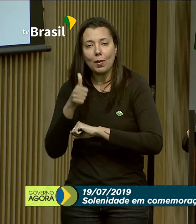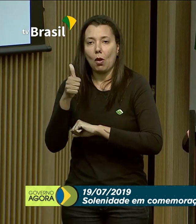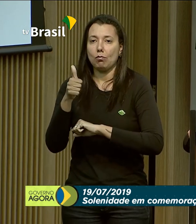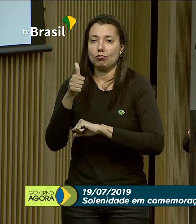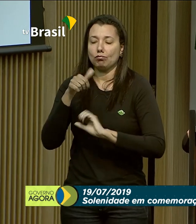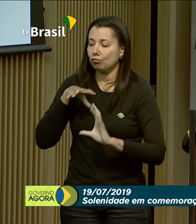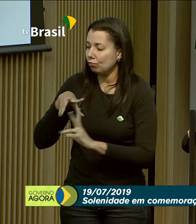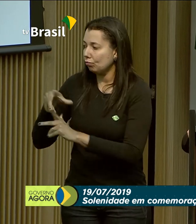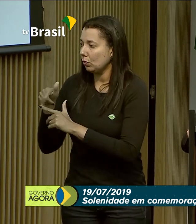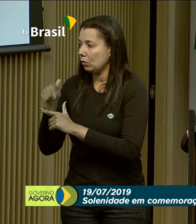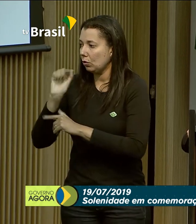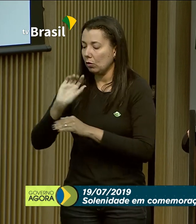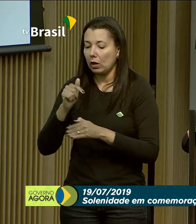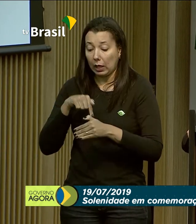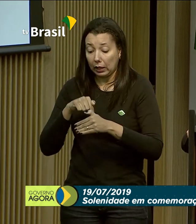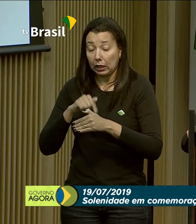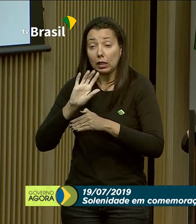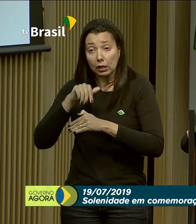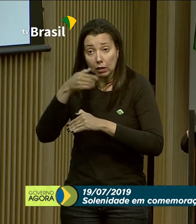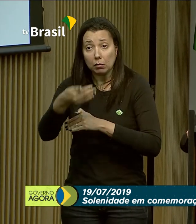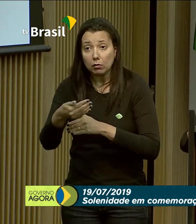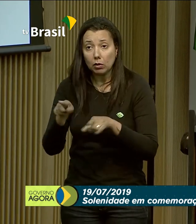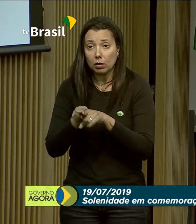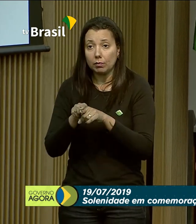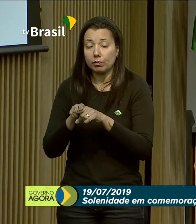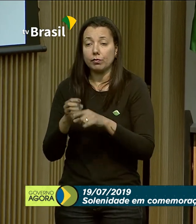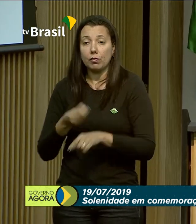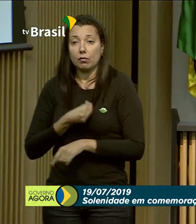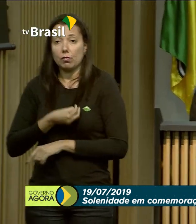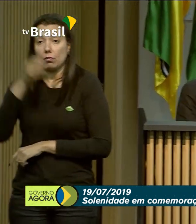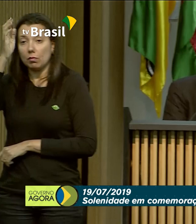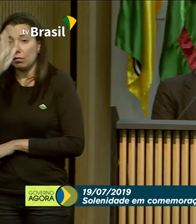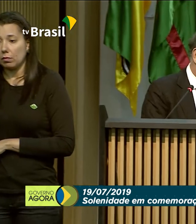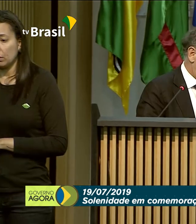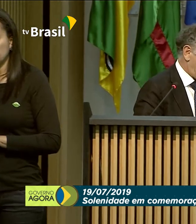mundo, em campo e fora de campo. Viva o Brasil!